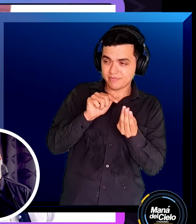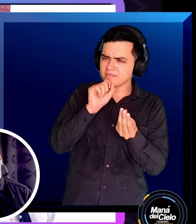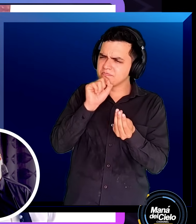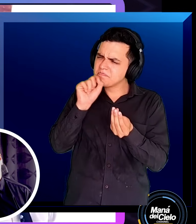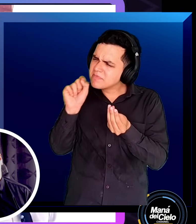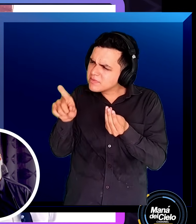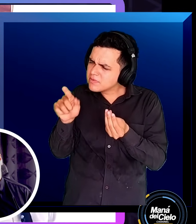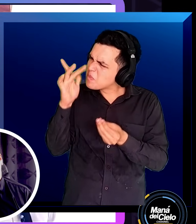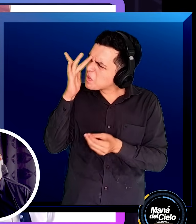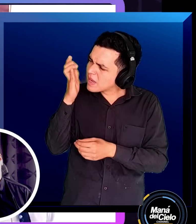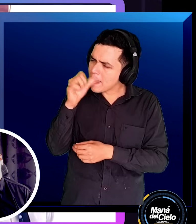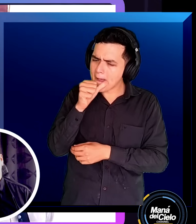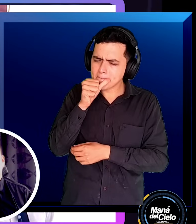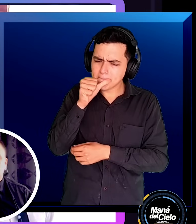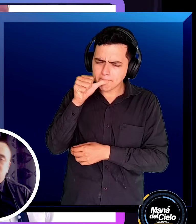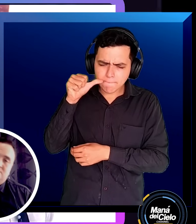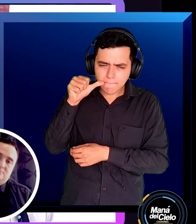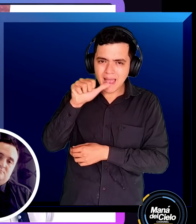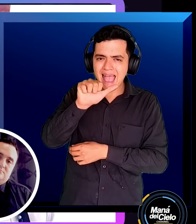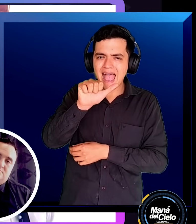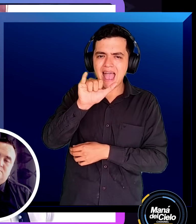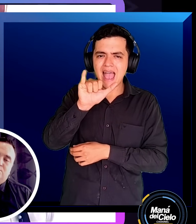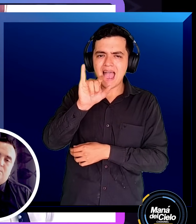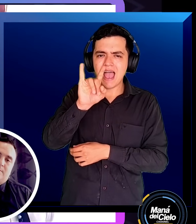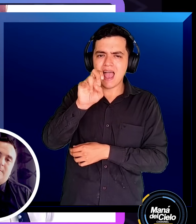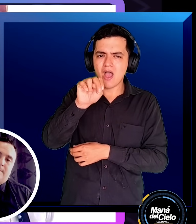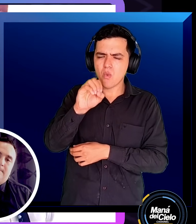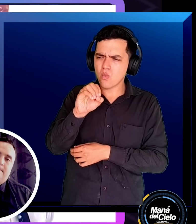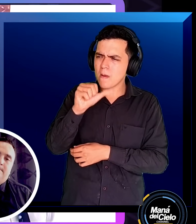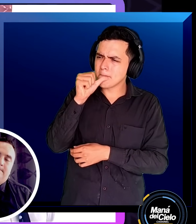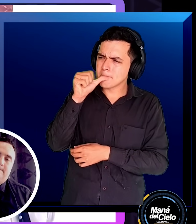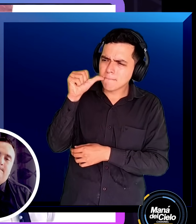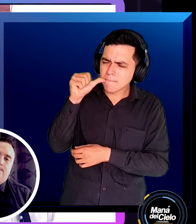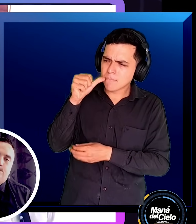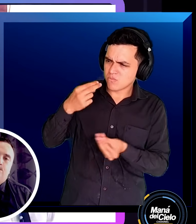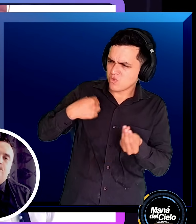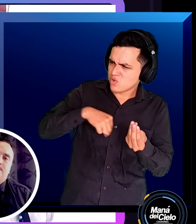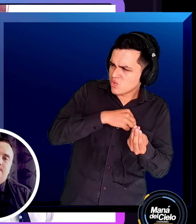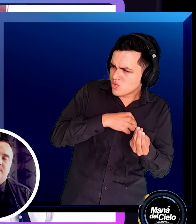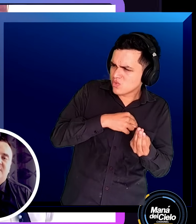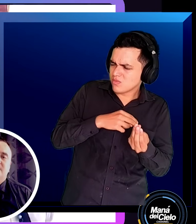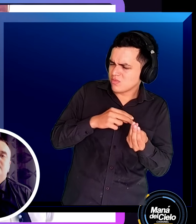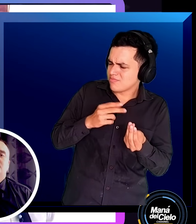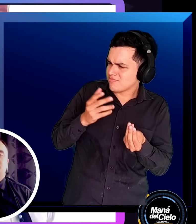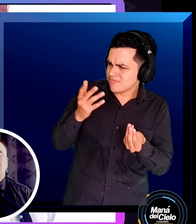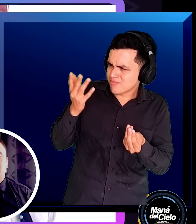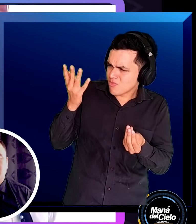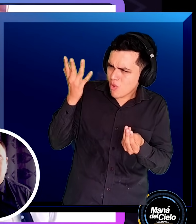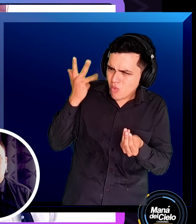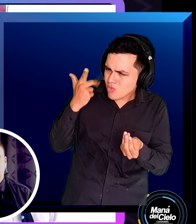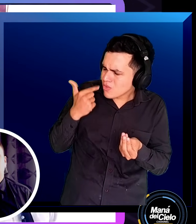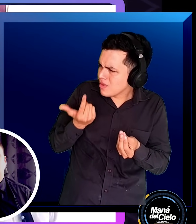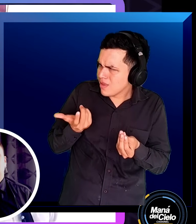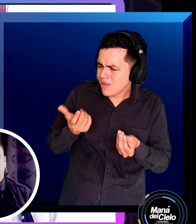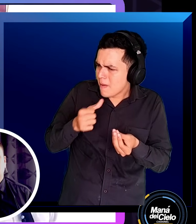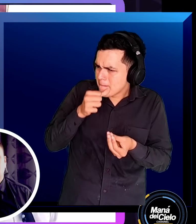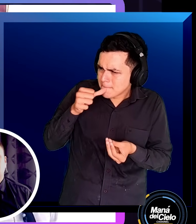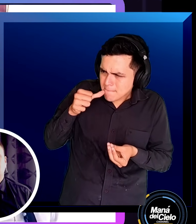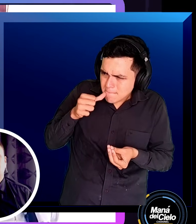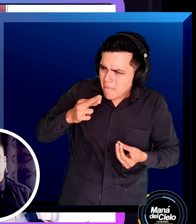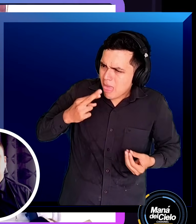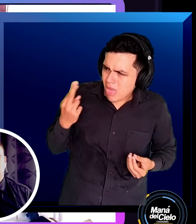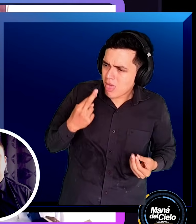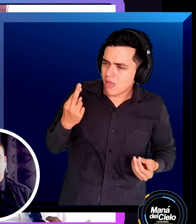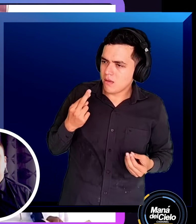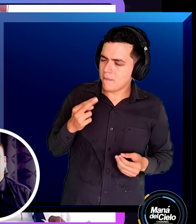bodas tener luto entre tanto que el esposo está con ellos?